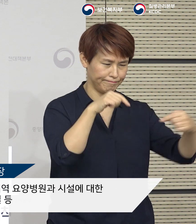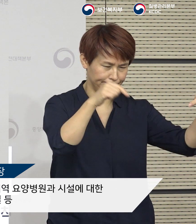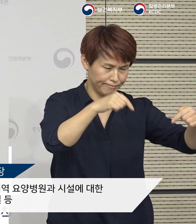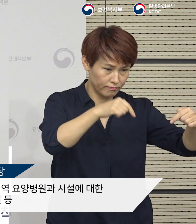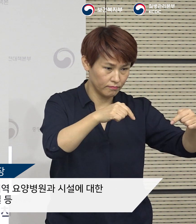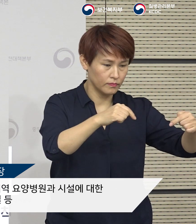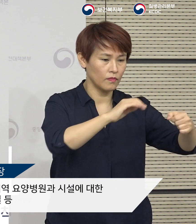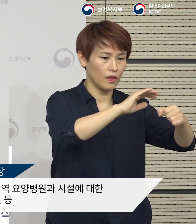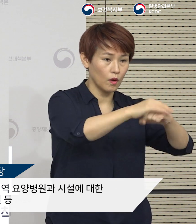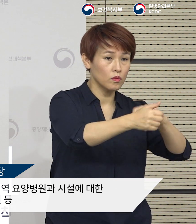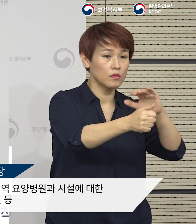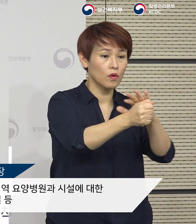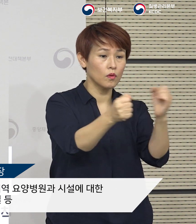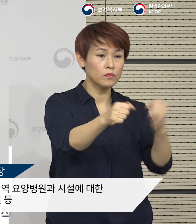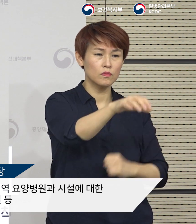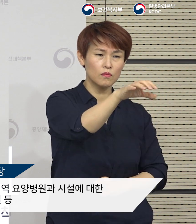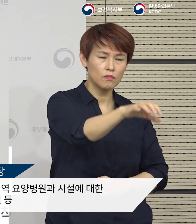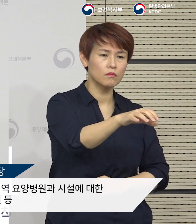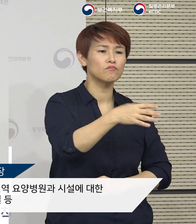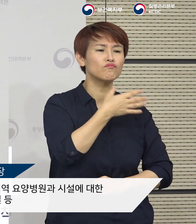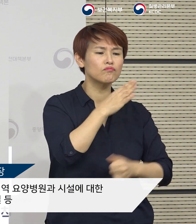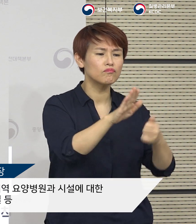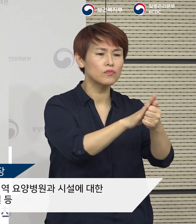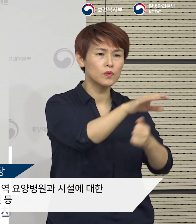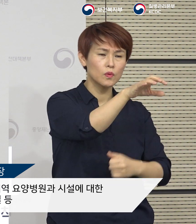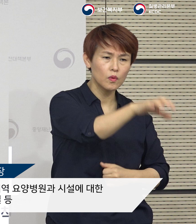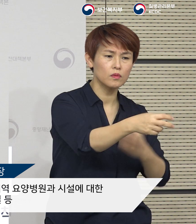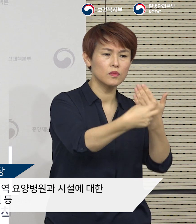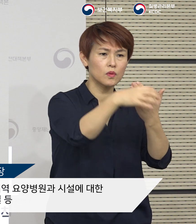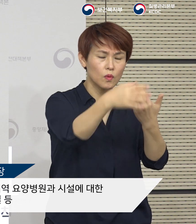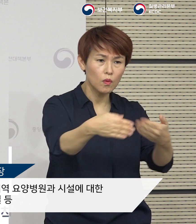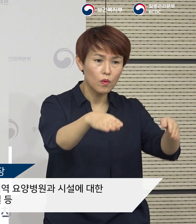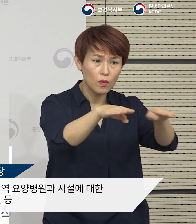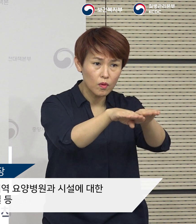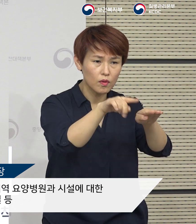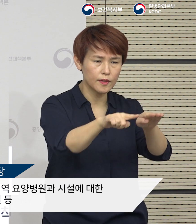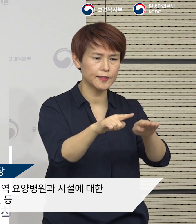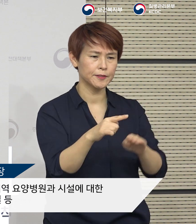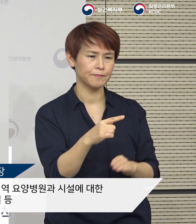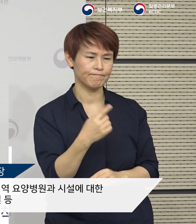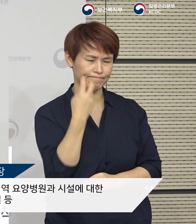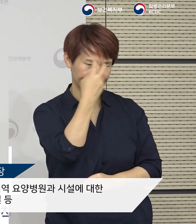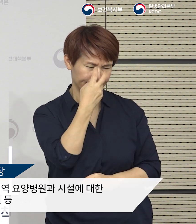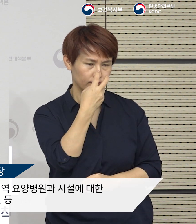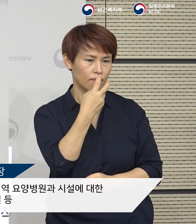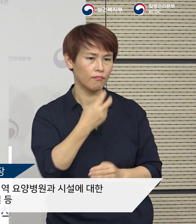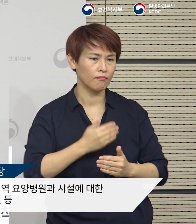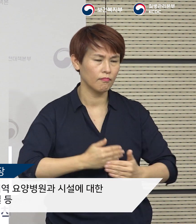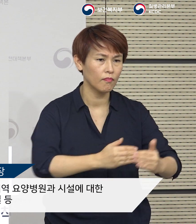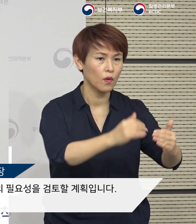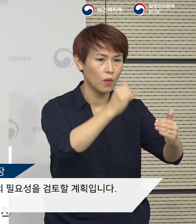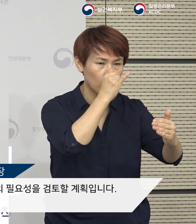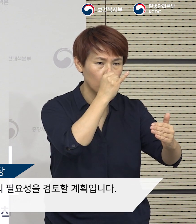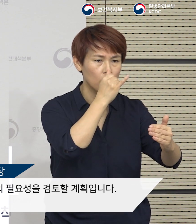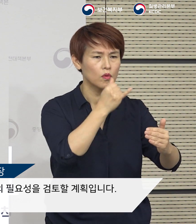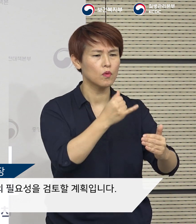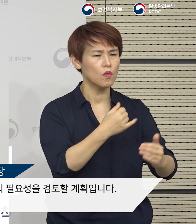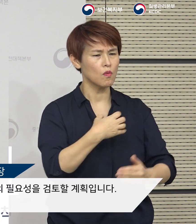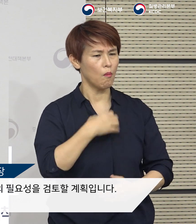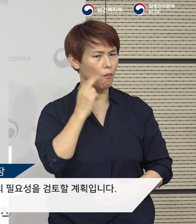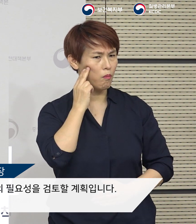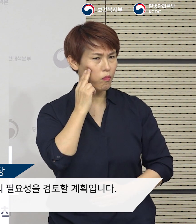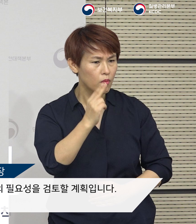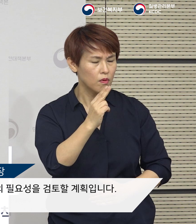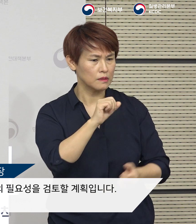경북 지역 요양병원과 시설에 대한 진단검사를 진행해 나가면서 요양병원, 요양시설 등